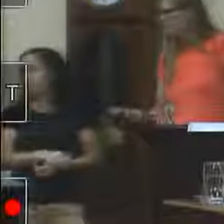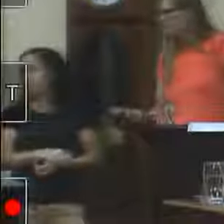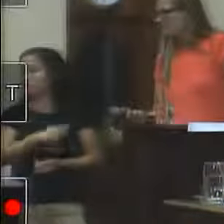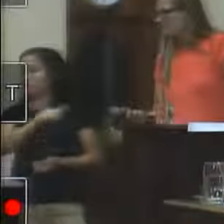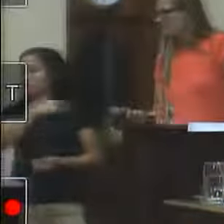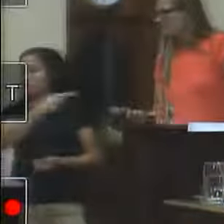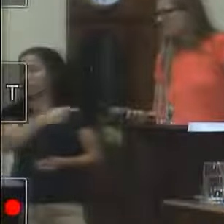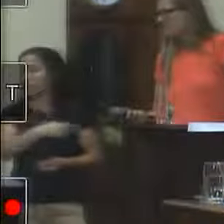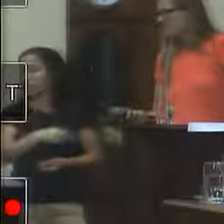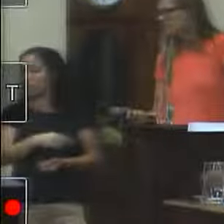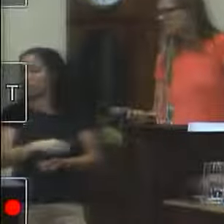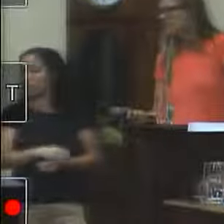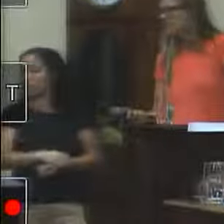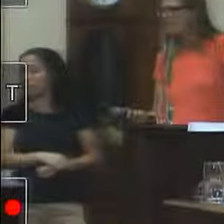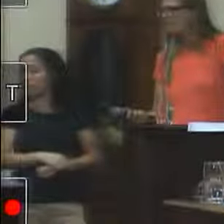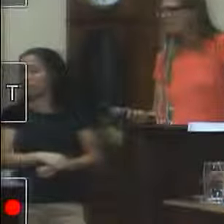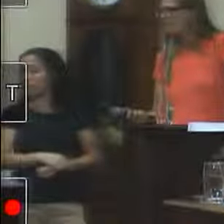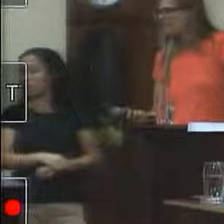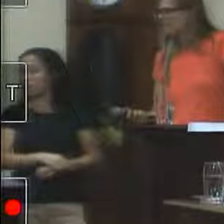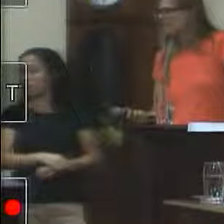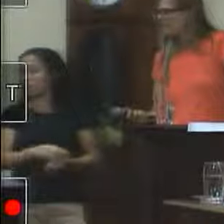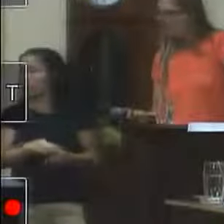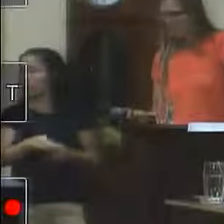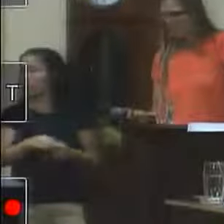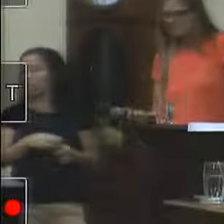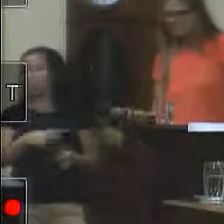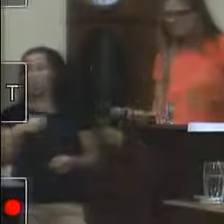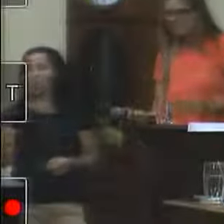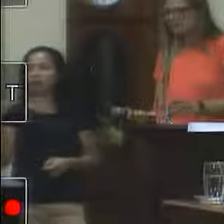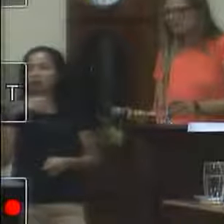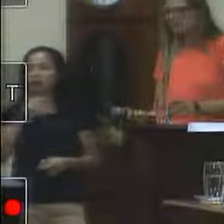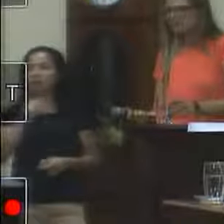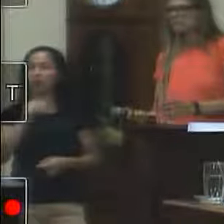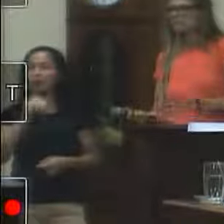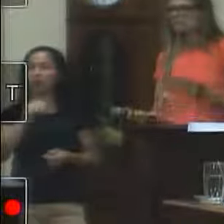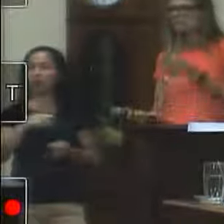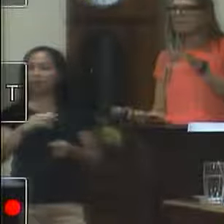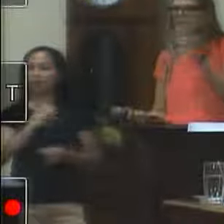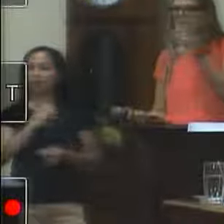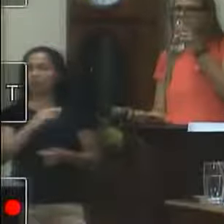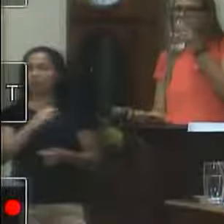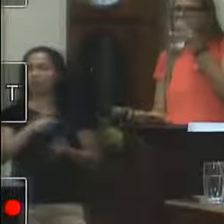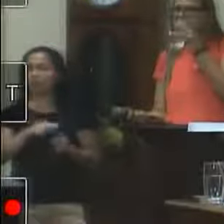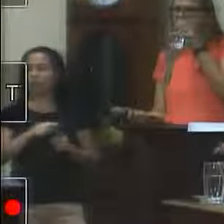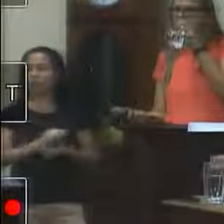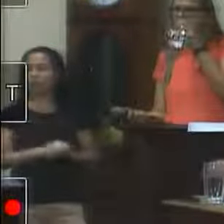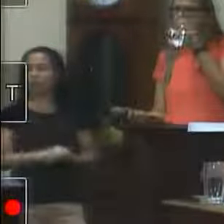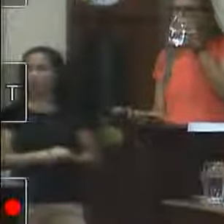Seguindo a ordem, professor Rafael se encontra justificado. Vereador Saulo Correia da Silva.